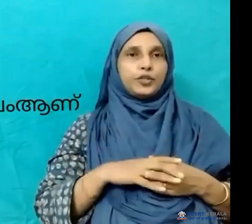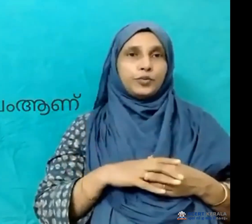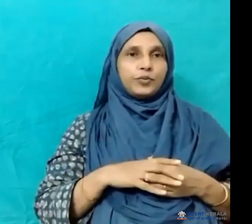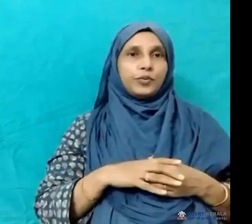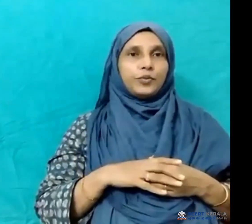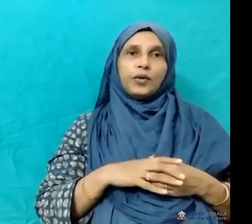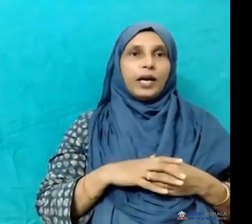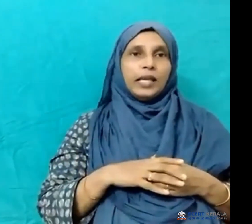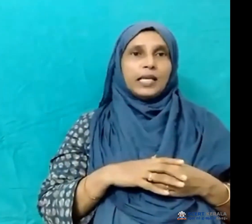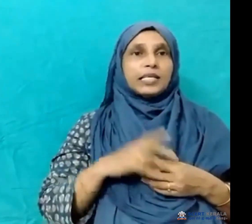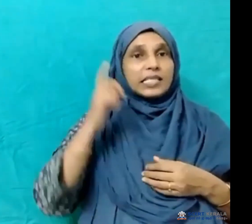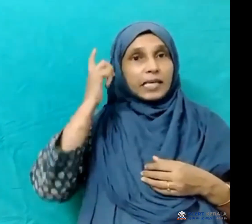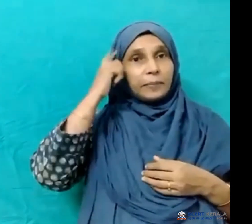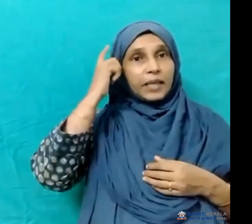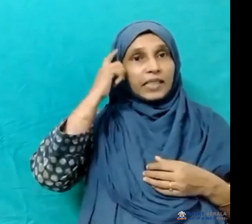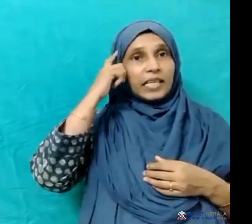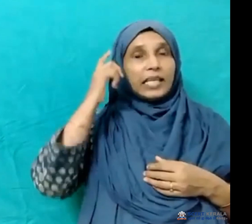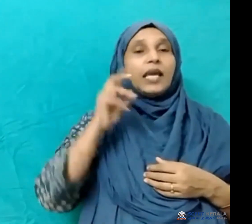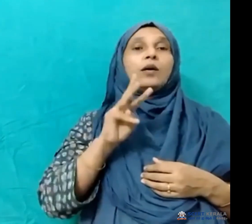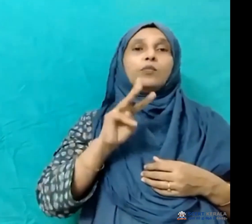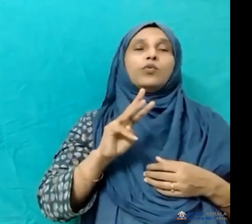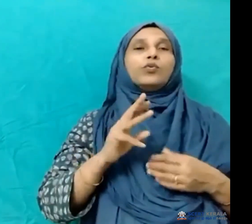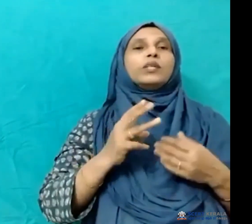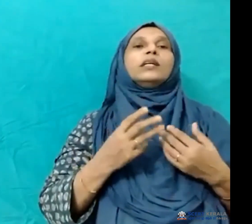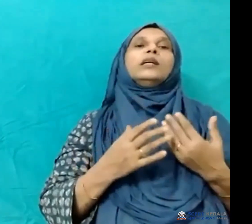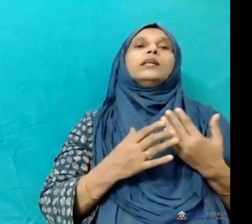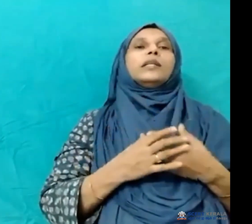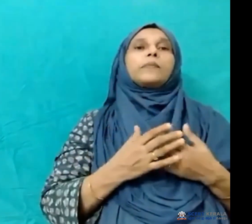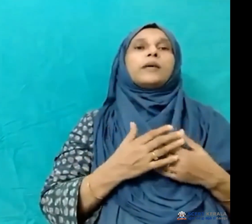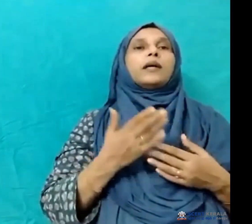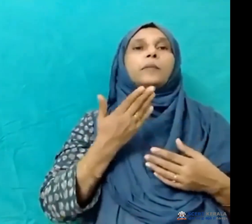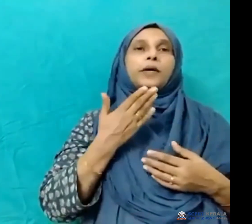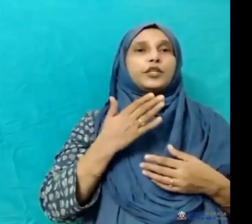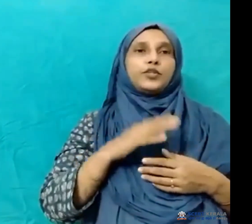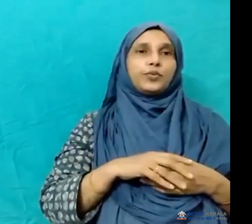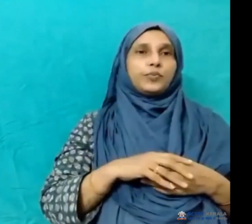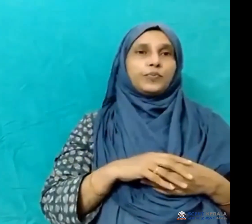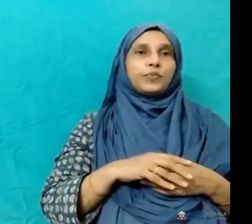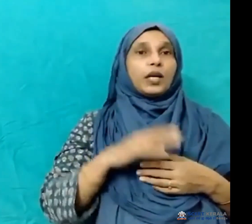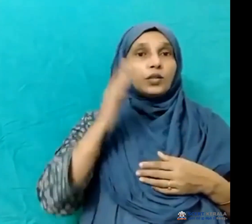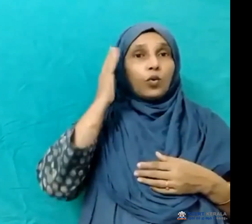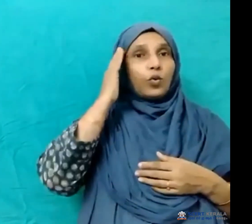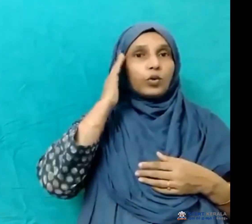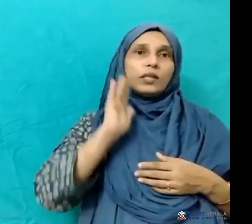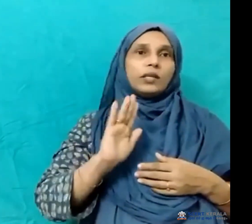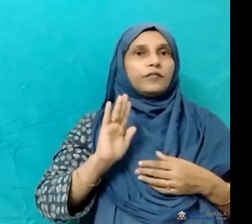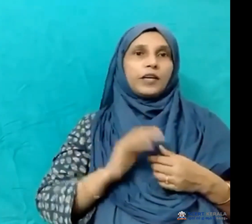പഠിച്ചു അല്ലെ. സെറിബ്രത്തിന്റെ മൂന്ന് ധർമ്മങ്ങൾ പഠിച്ചു, അത് ഓർത്ത്